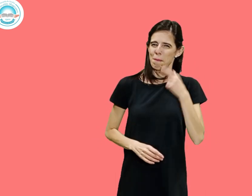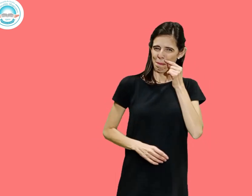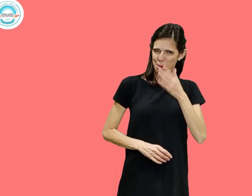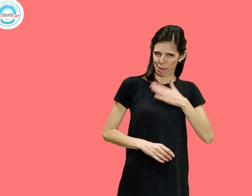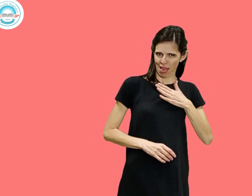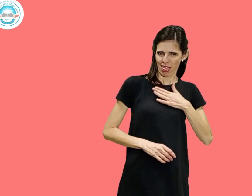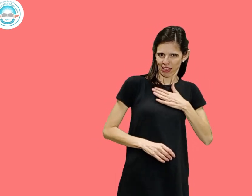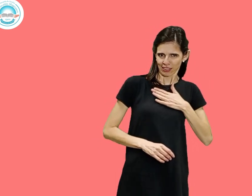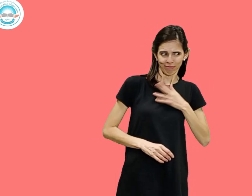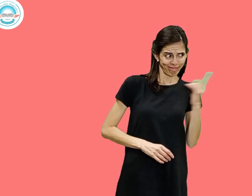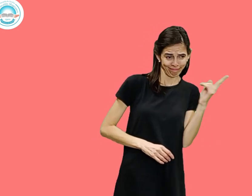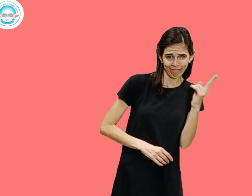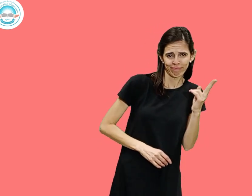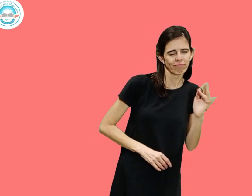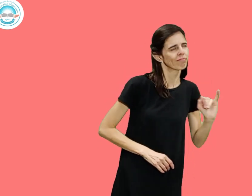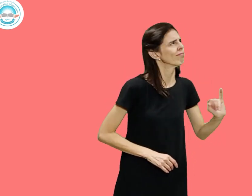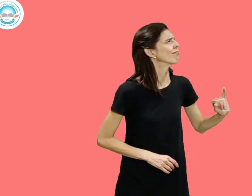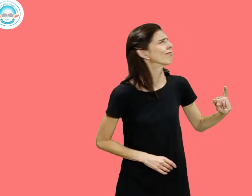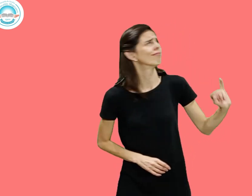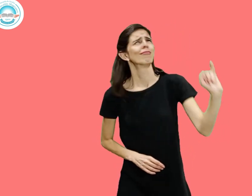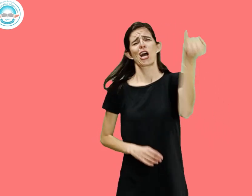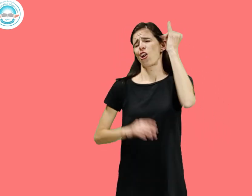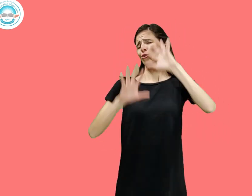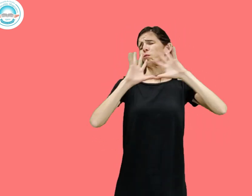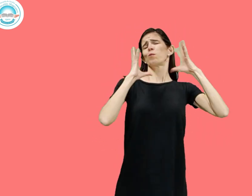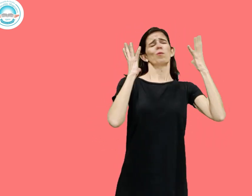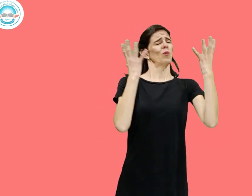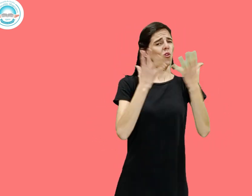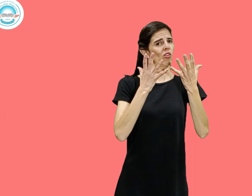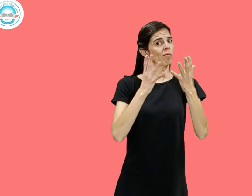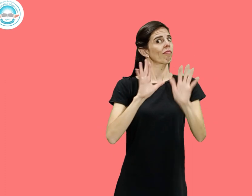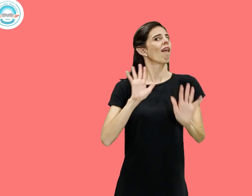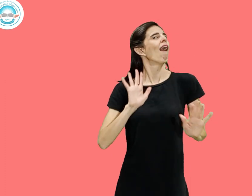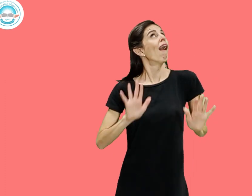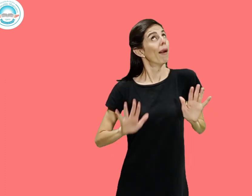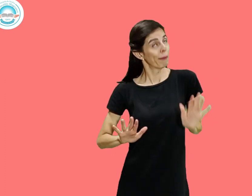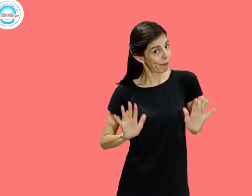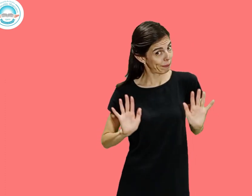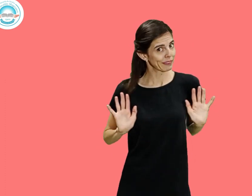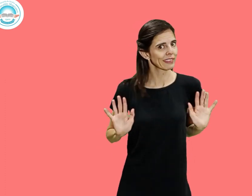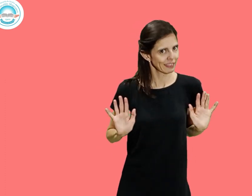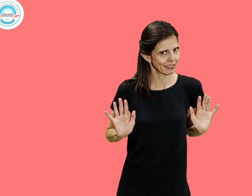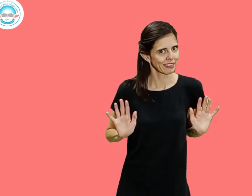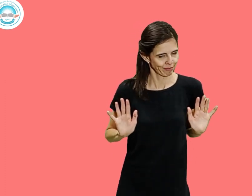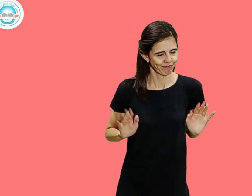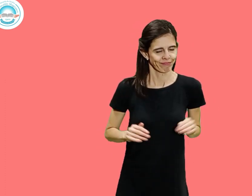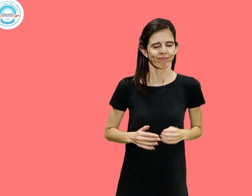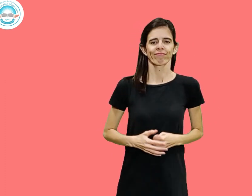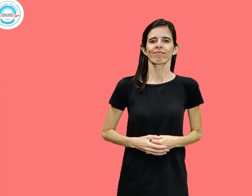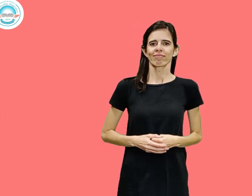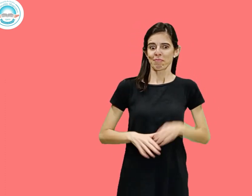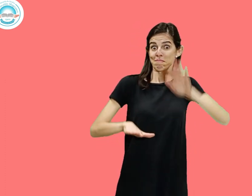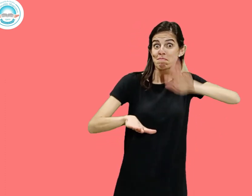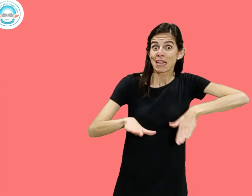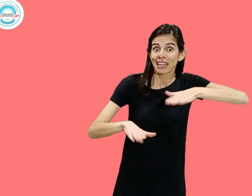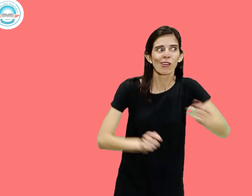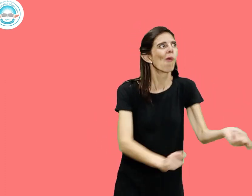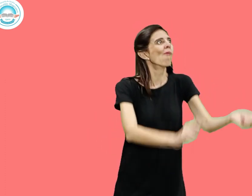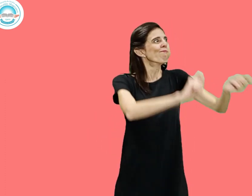quiero Menos mal que mis padres a veces son los mejores del mundo me